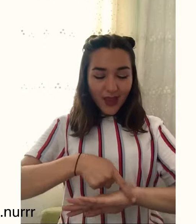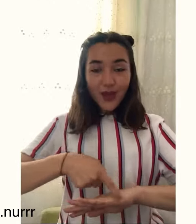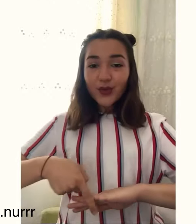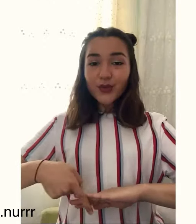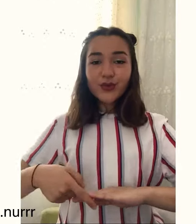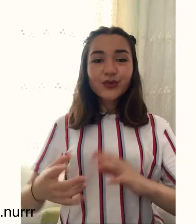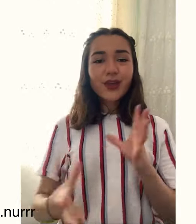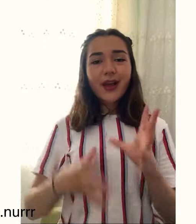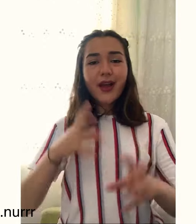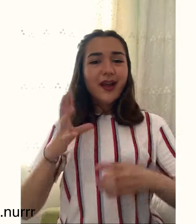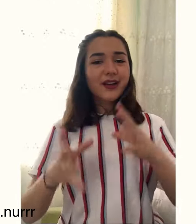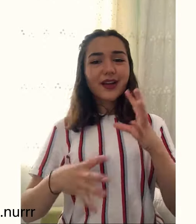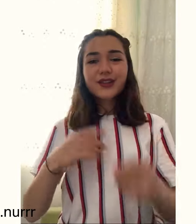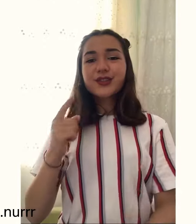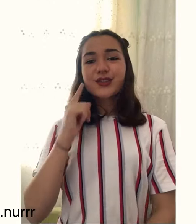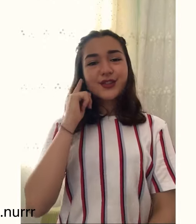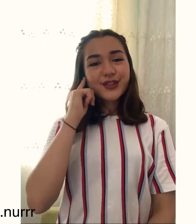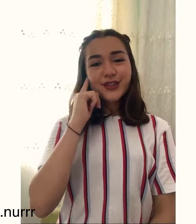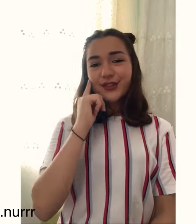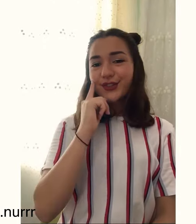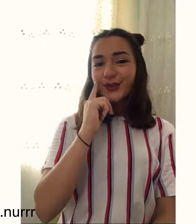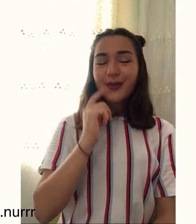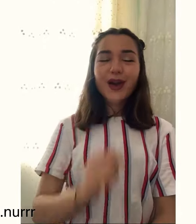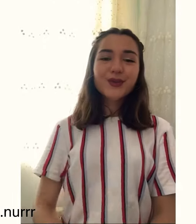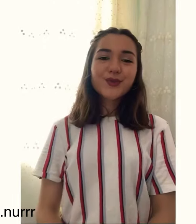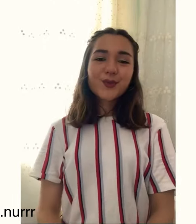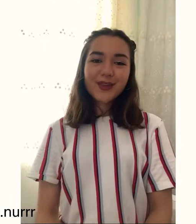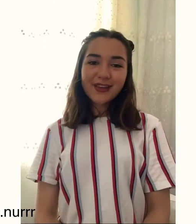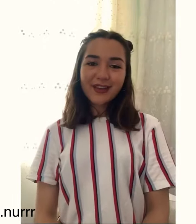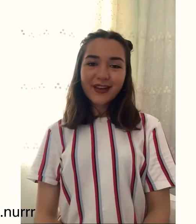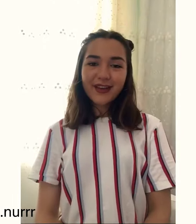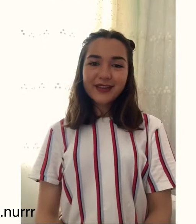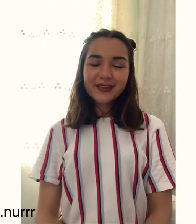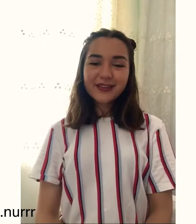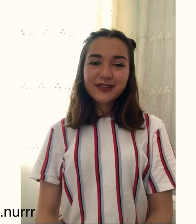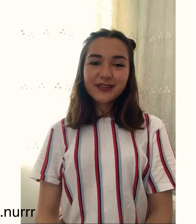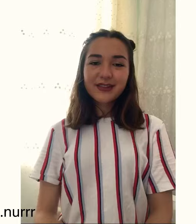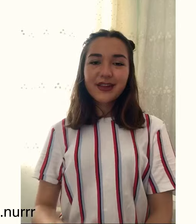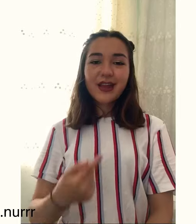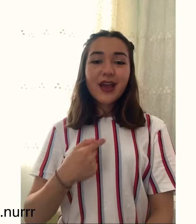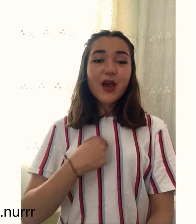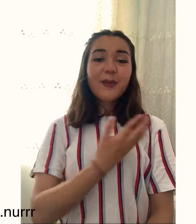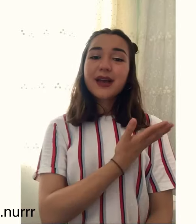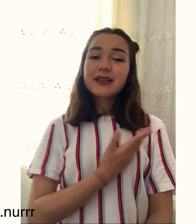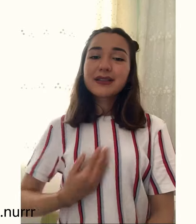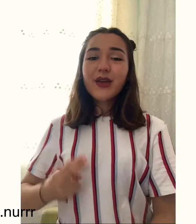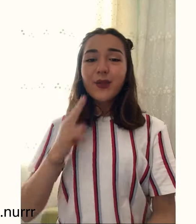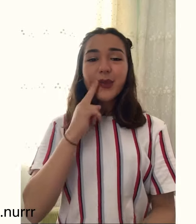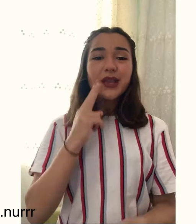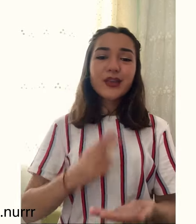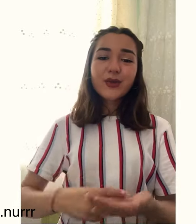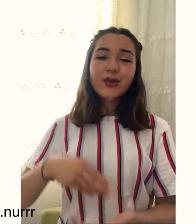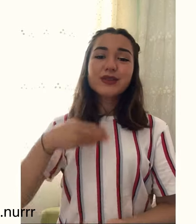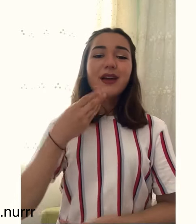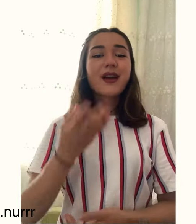Kuytulara karıştı masumiyet Ben sevmeyi göze